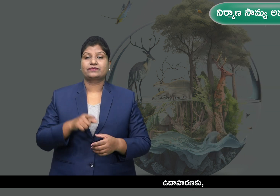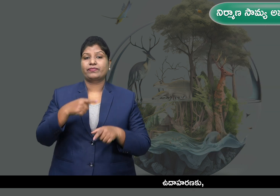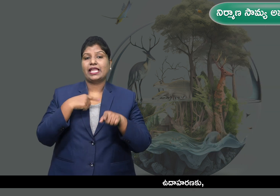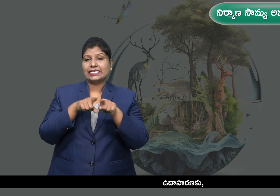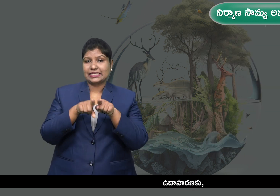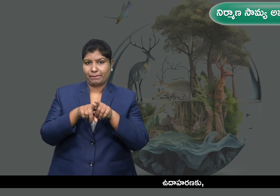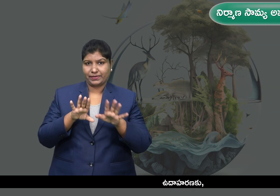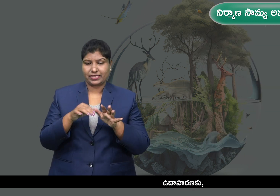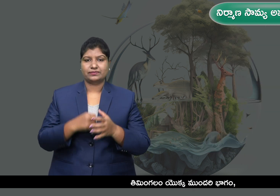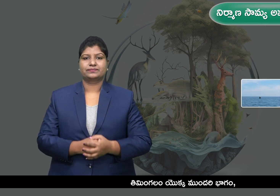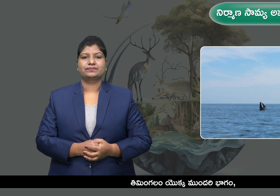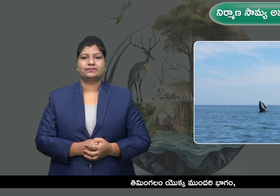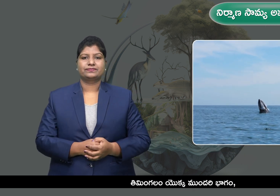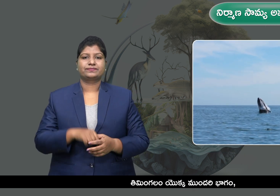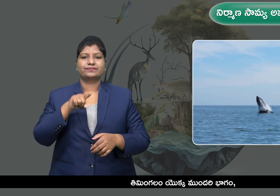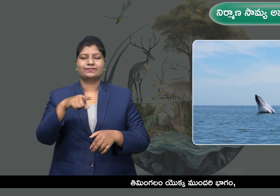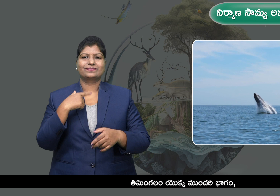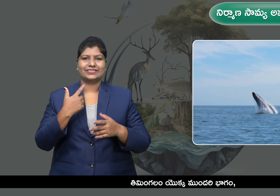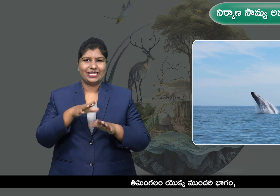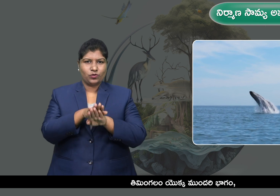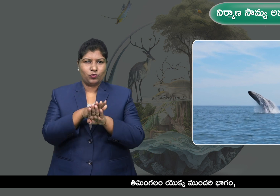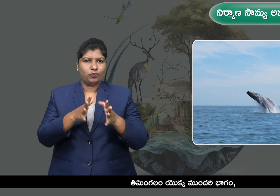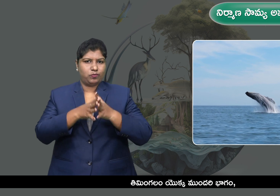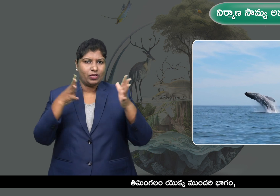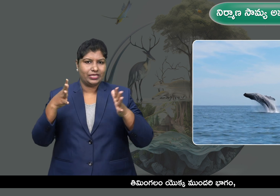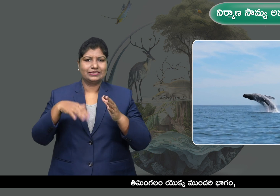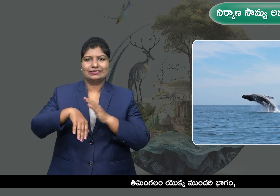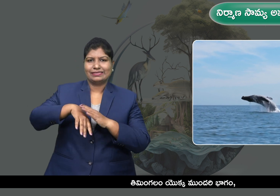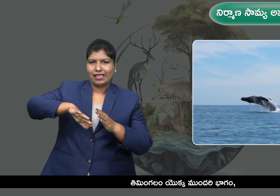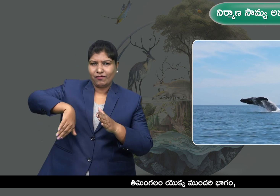ఉదాహరణకు, తిమింగళం యొక్క ముందరి భాగం,